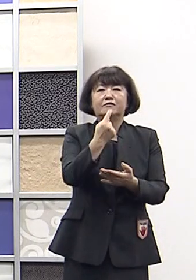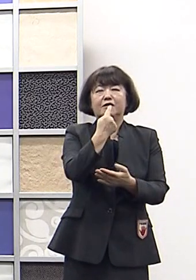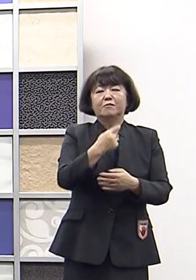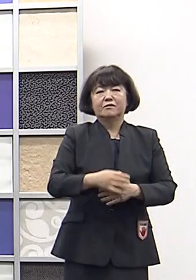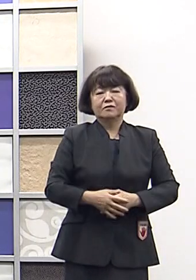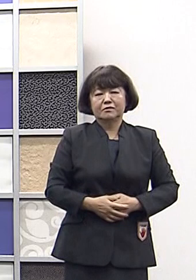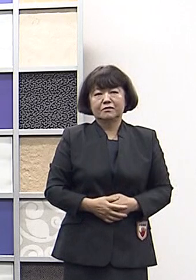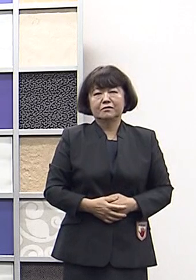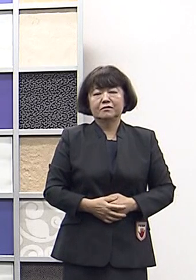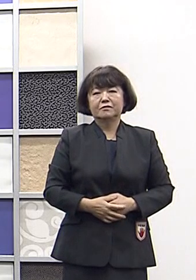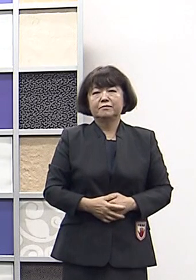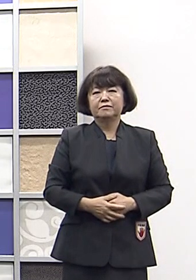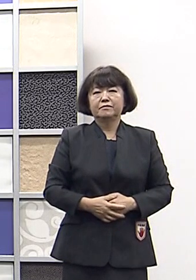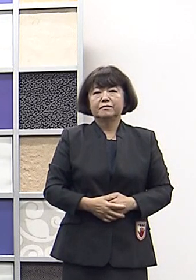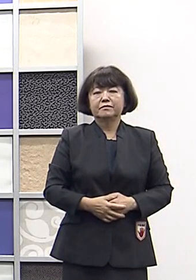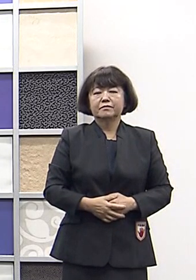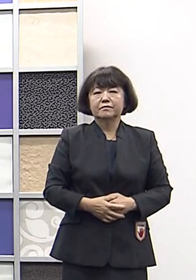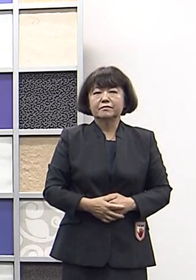から